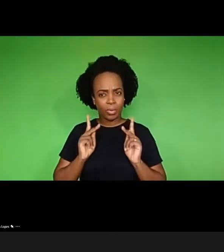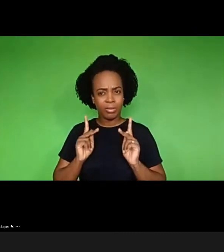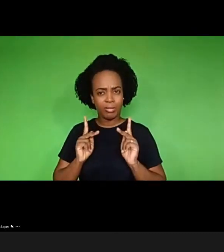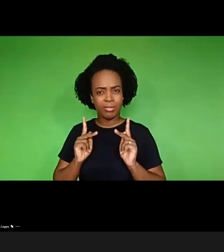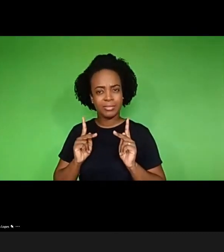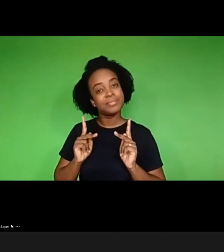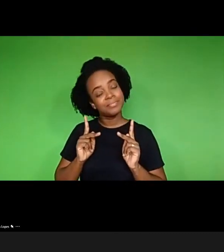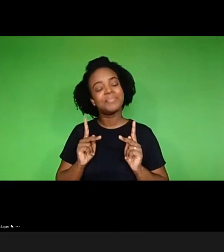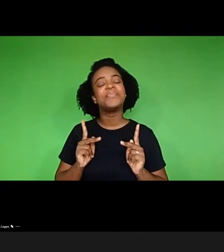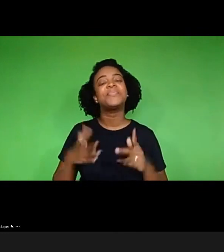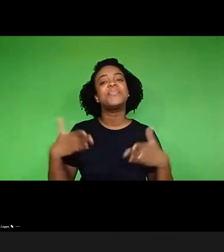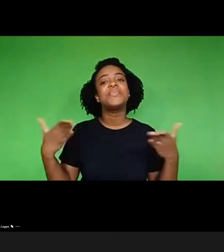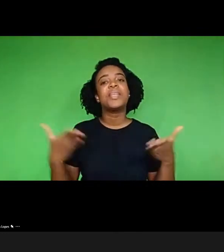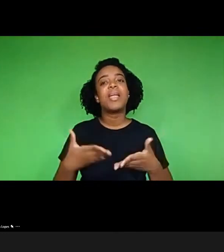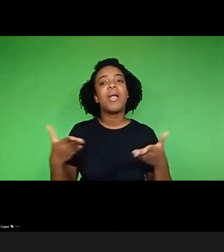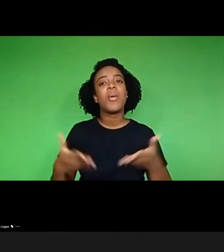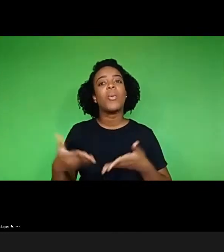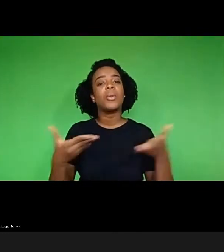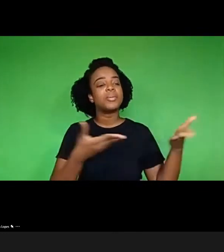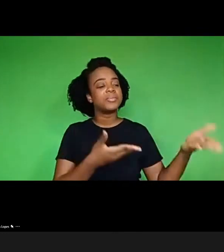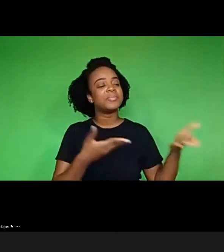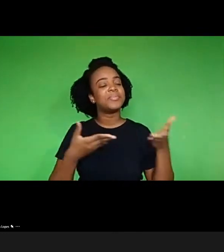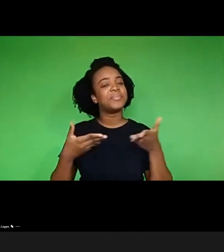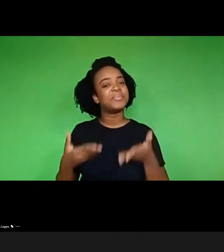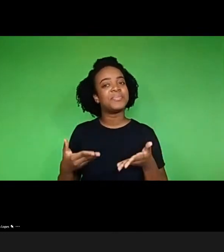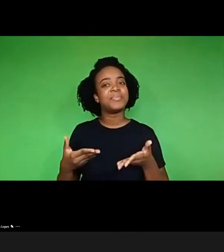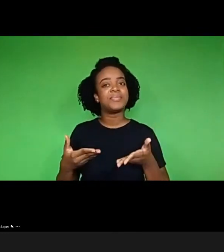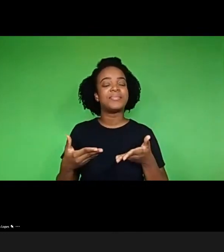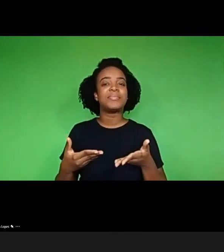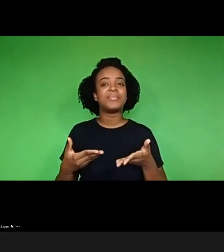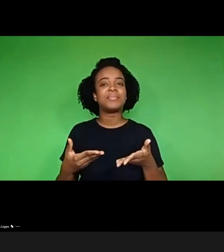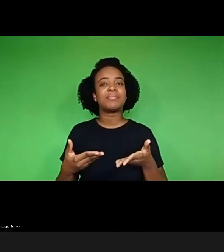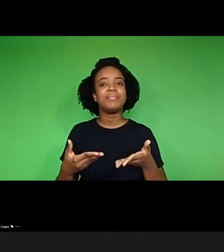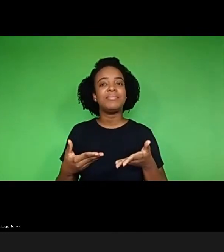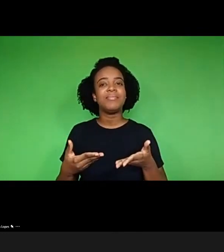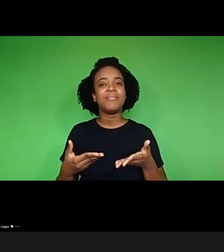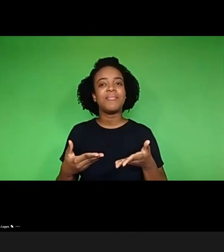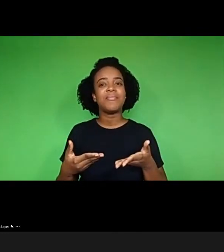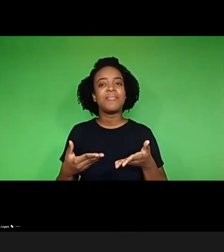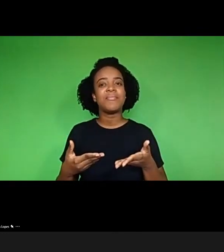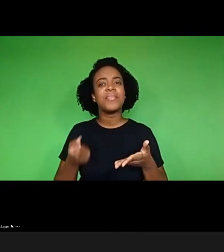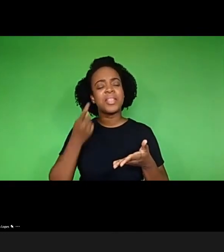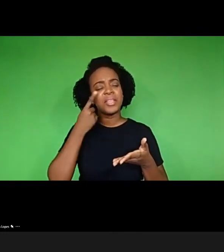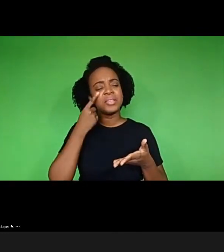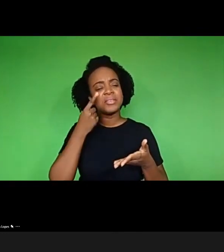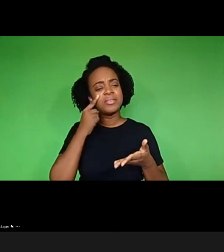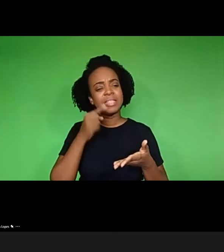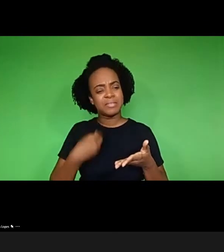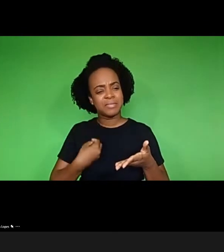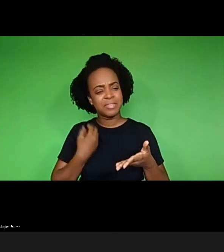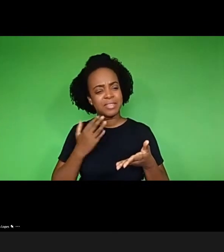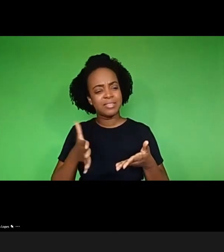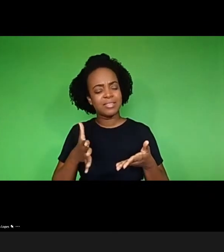Eu vou passar agora a palavra para... Deixa eu ver aqui se ela já está na sala.